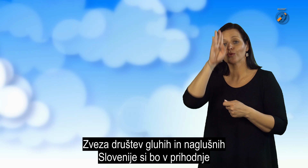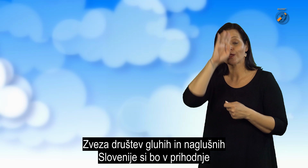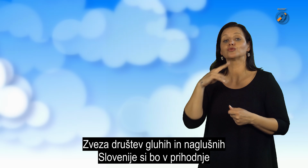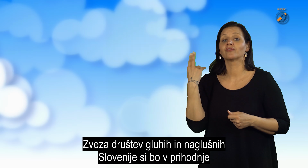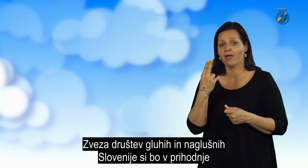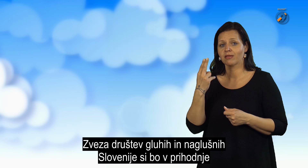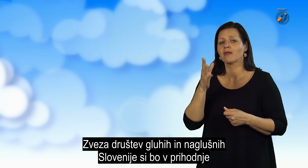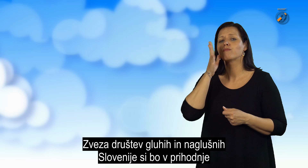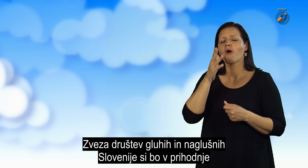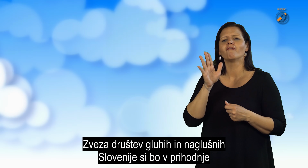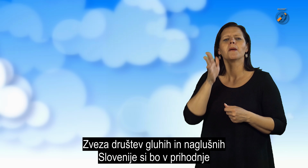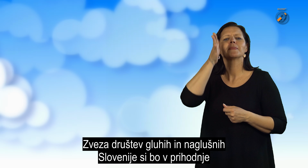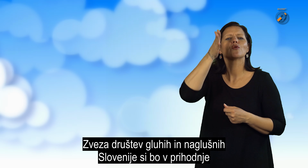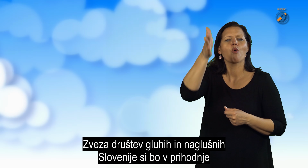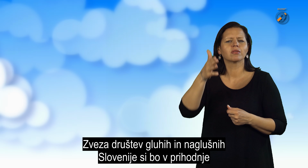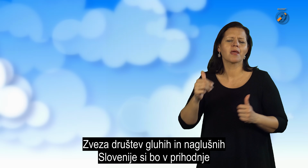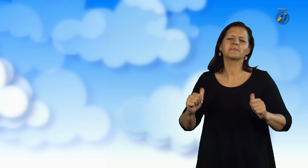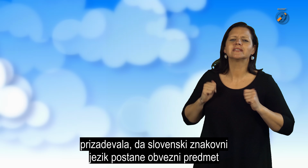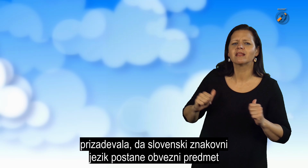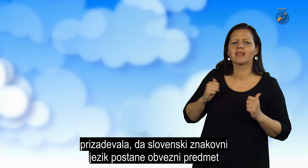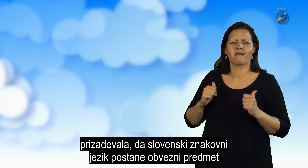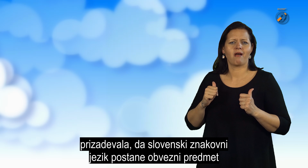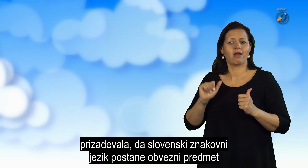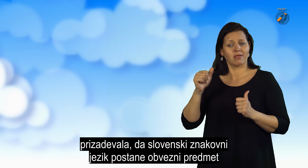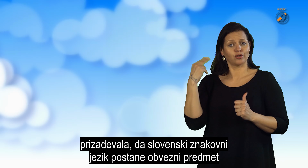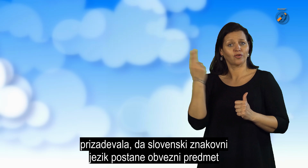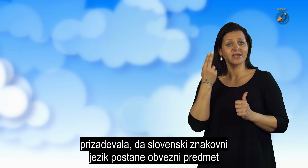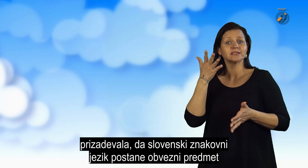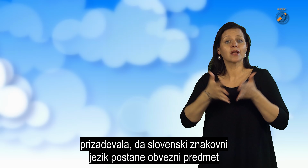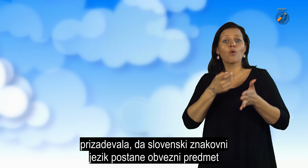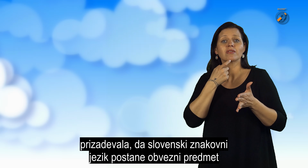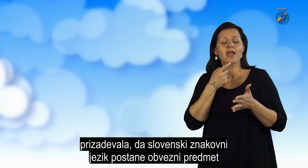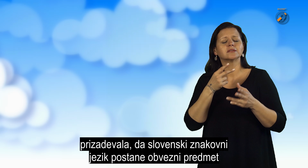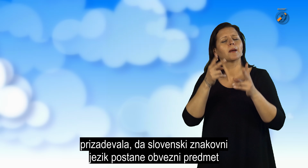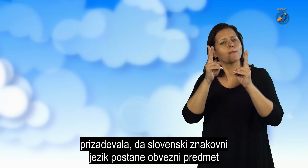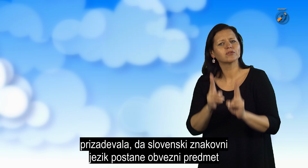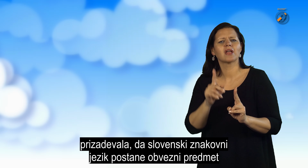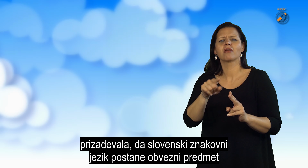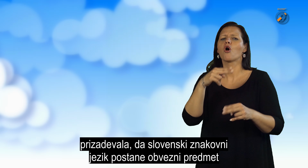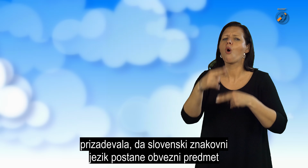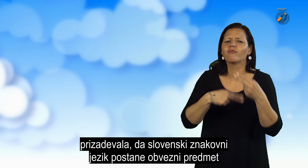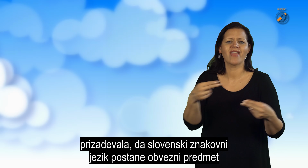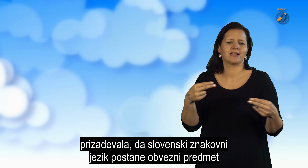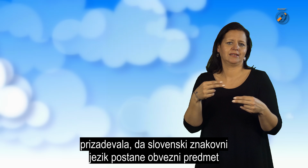Zveza društev gluhih in naglušnih Slovenije si bo v prihodnje prizadevala, da slovenski znakovni jezik